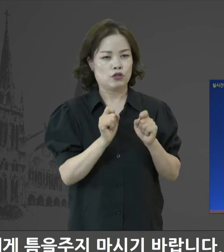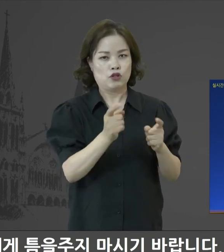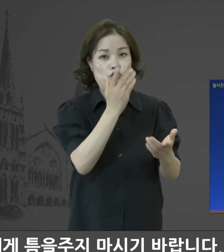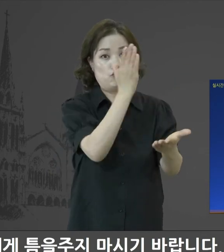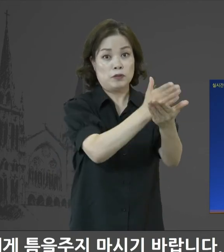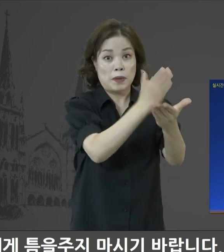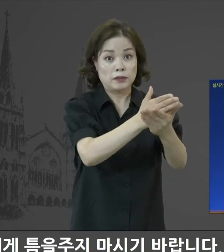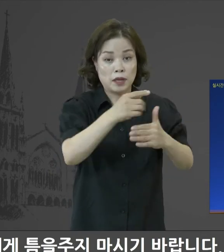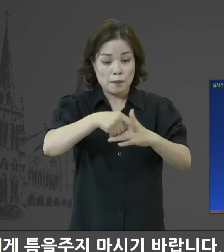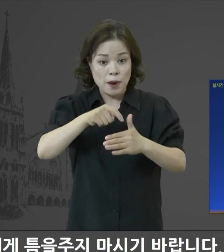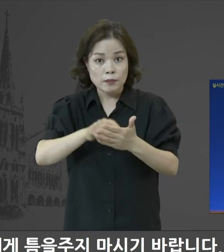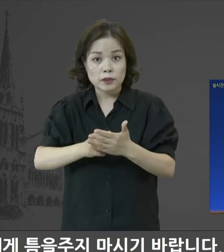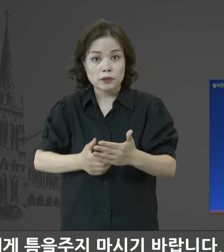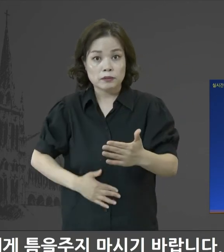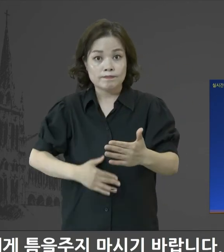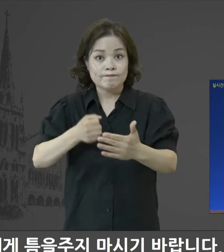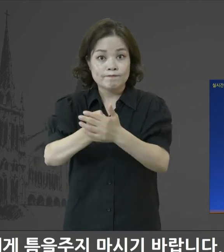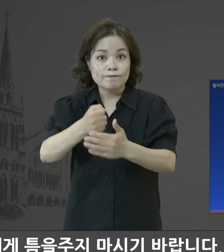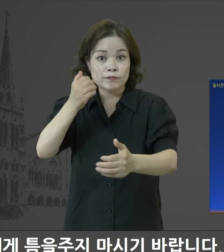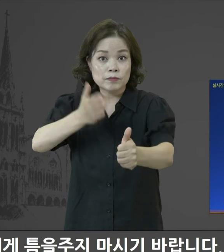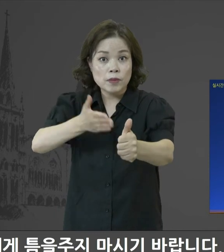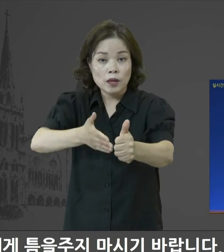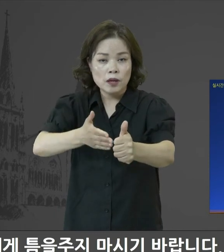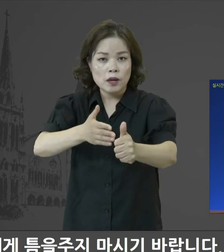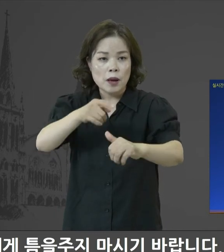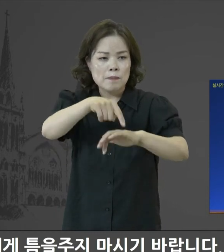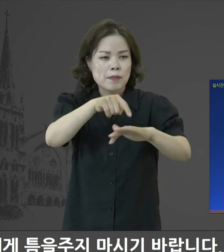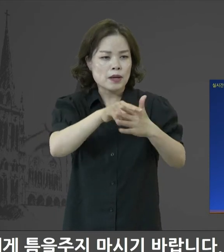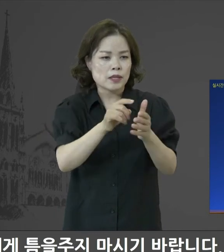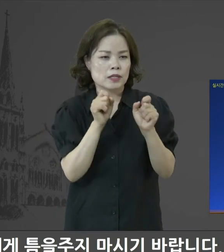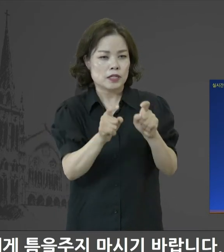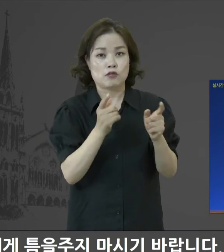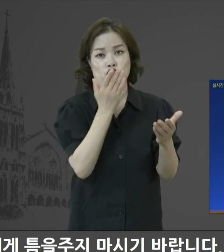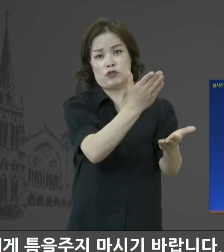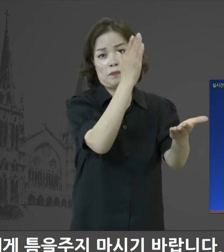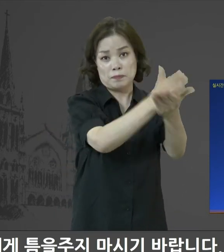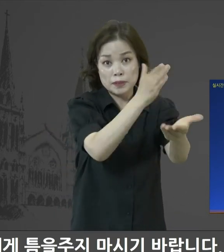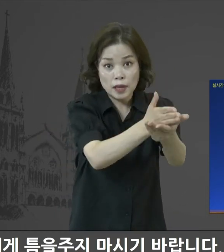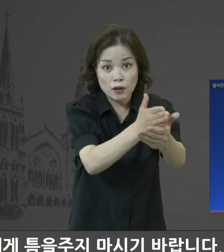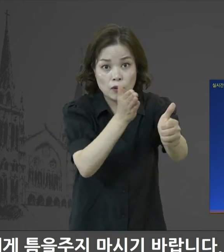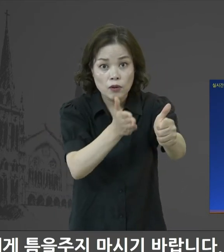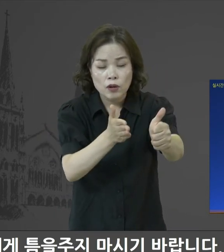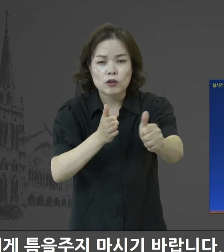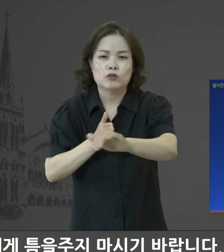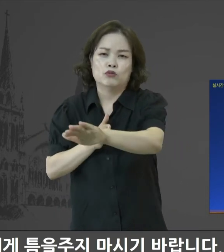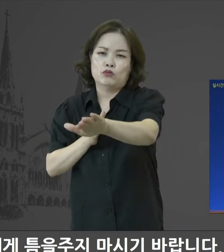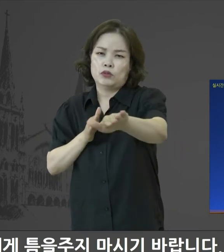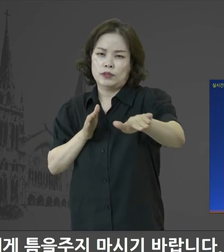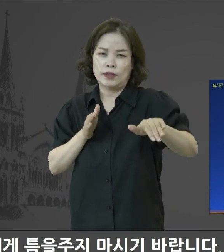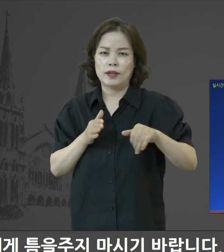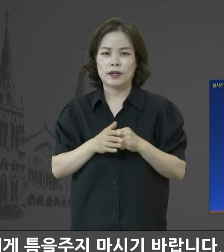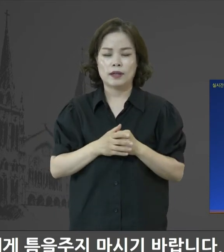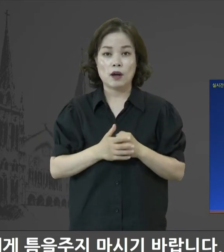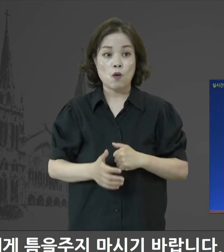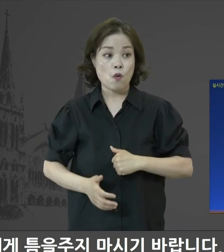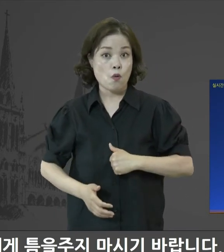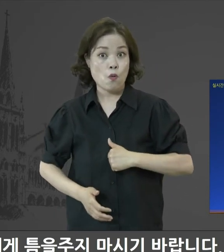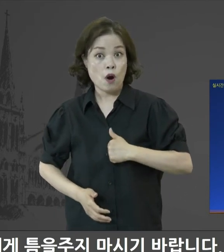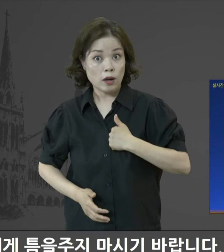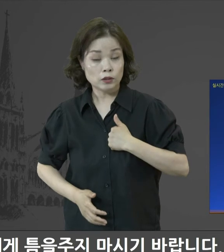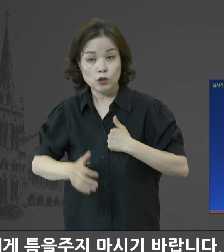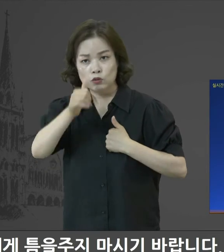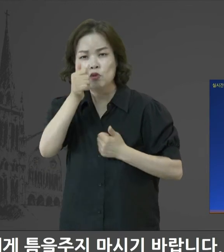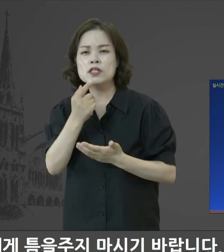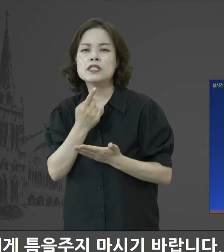사랑하는 여러분, 마음속에 단단히 결심하십시오. 마귀에게 틈을 주지 말자. 이것이 우리가 화를 내어도